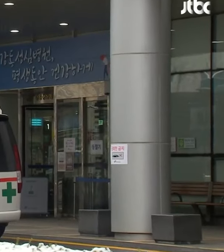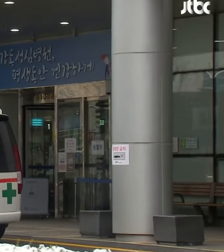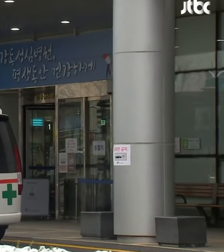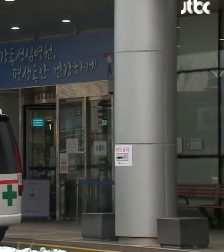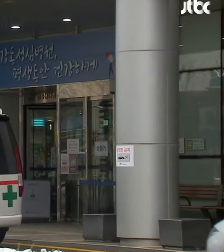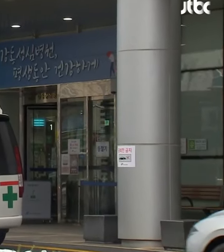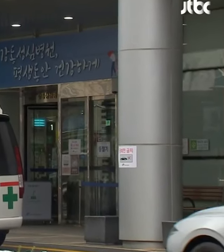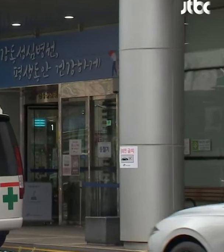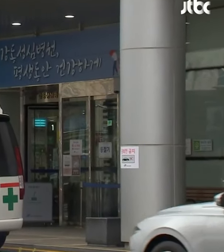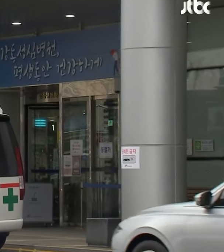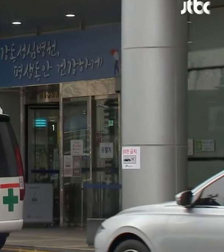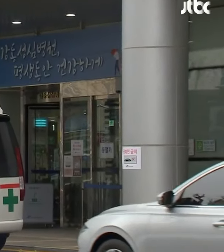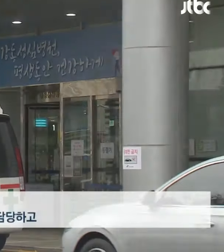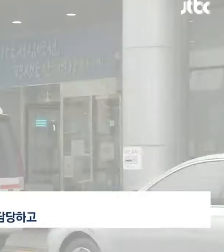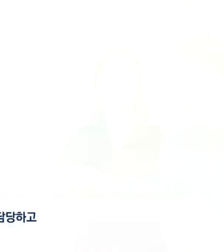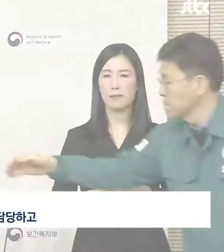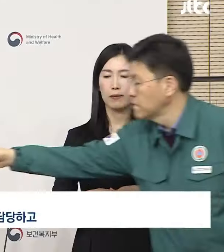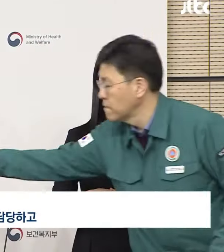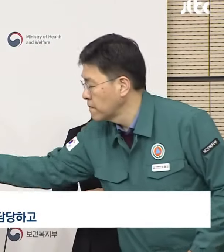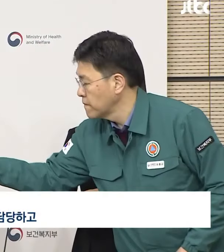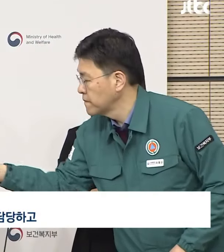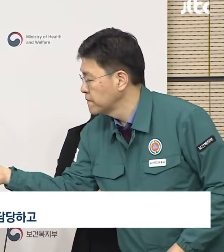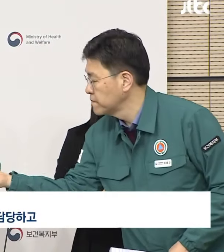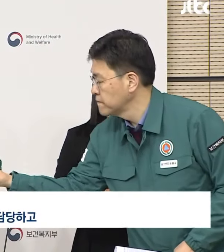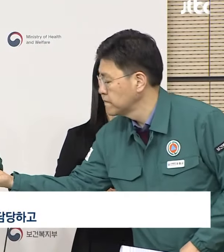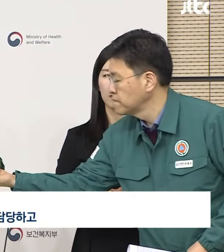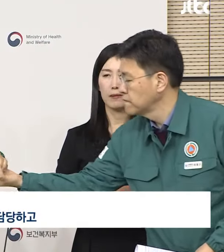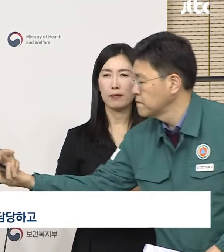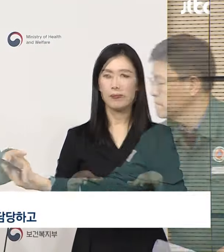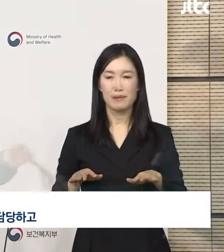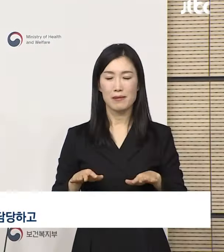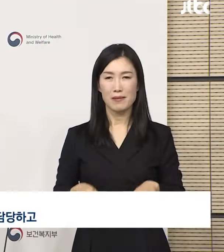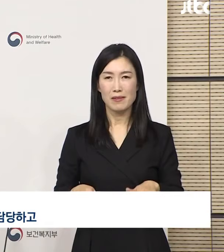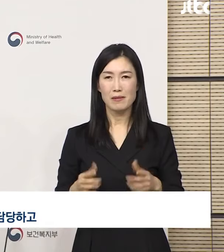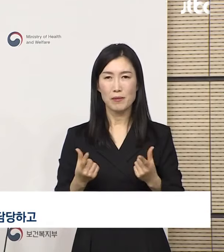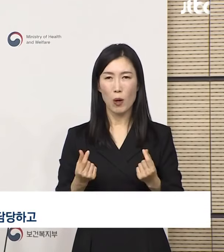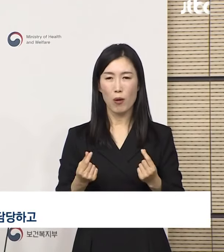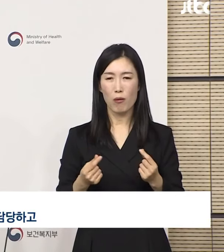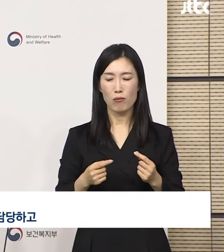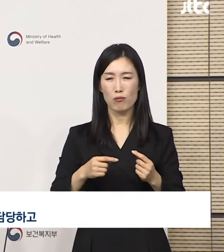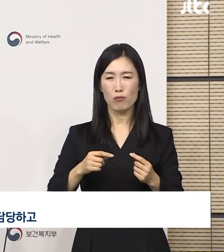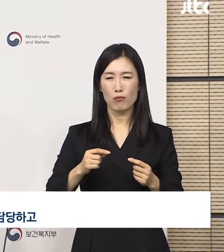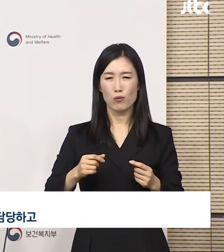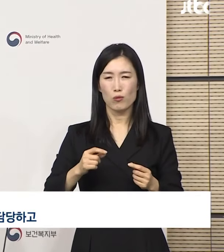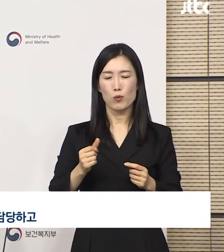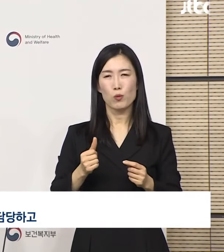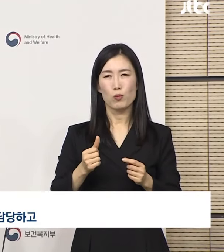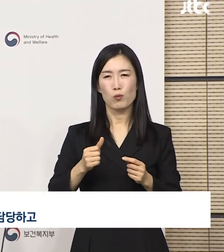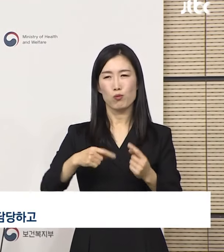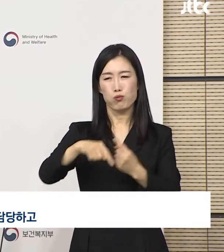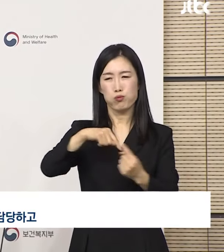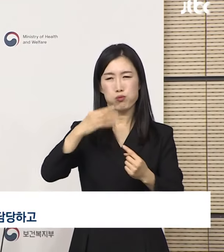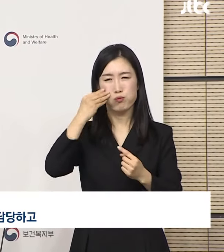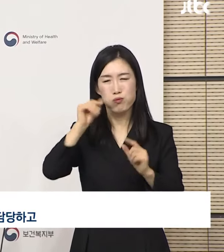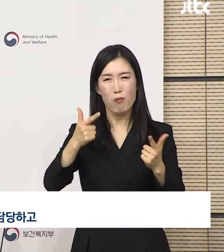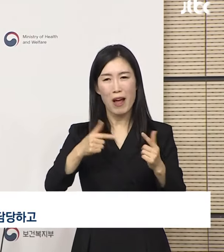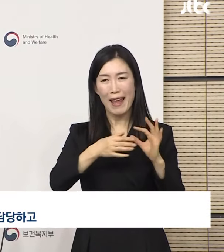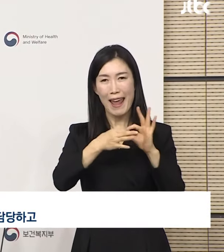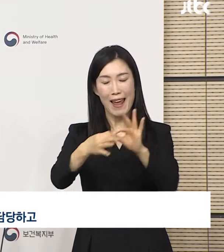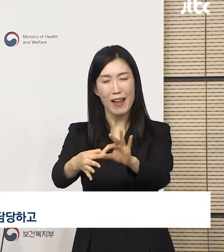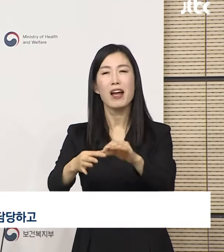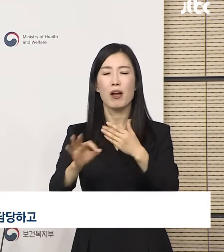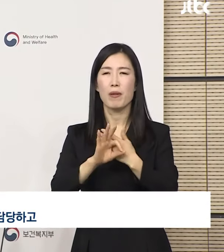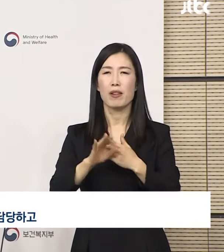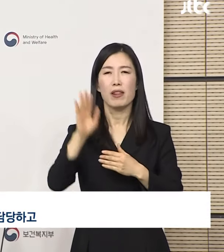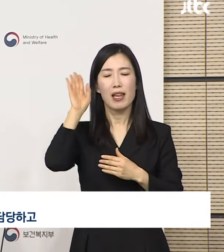보입니다. 장기적으로는 결국은 이제 합리적 의료 이용, 상급종합병원에는 중증